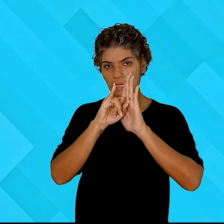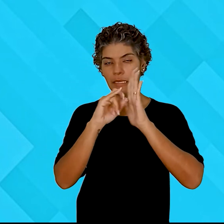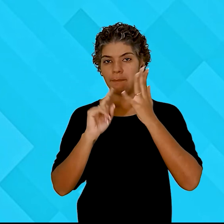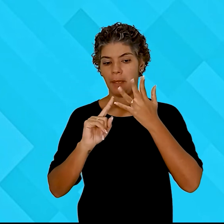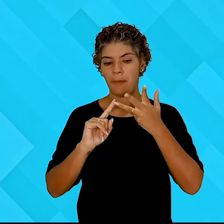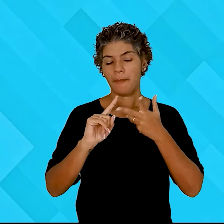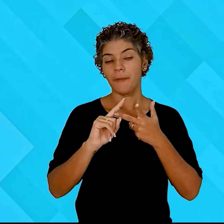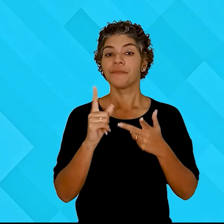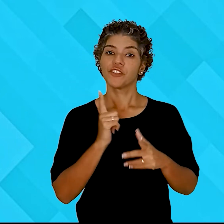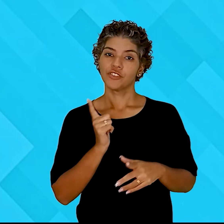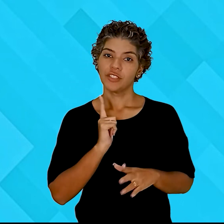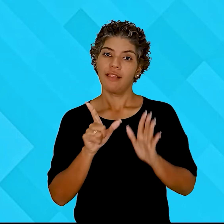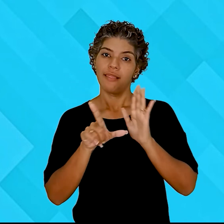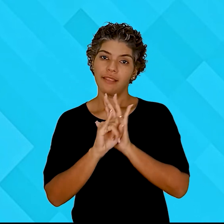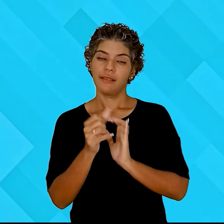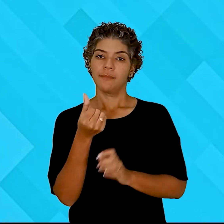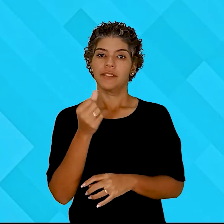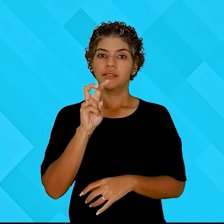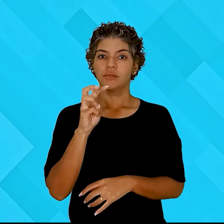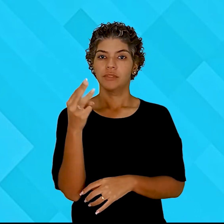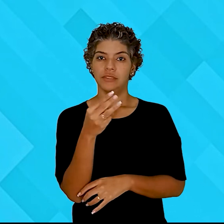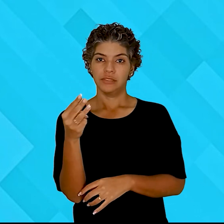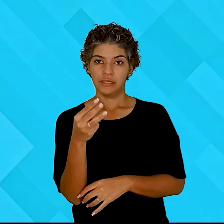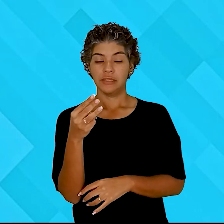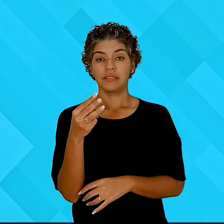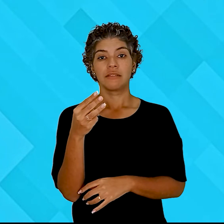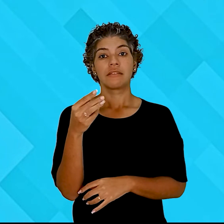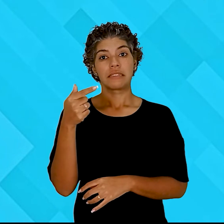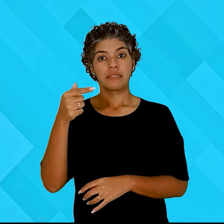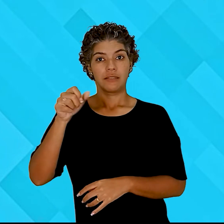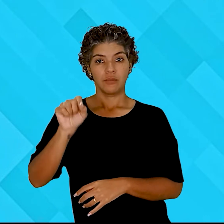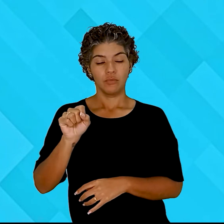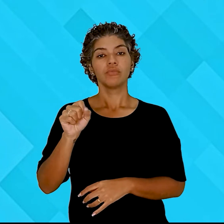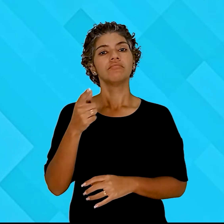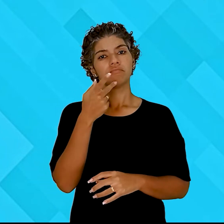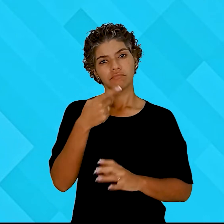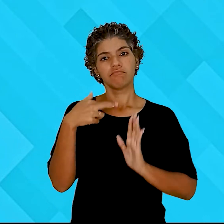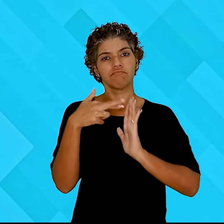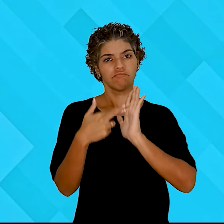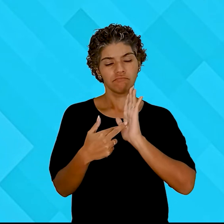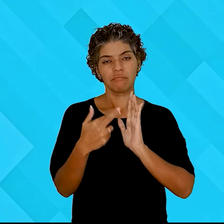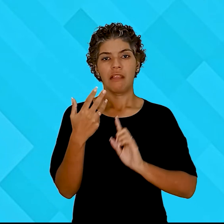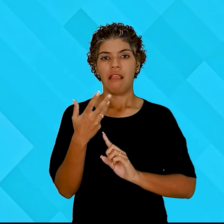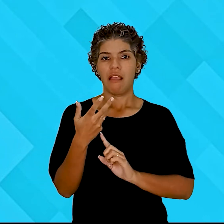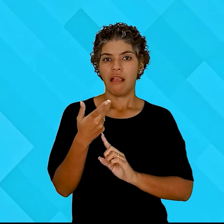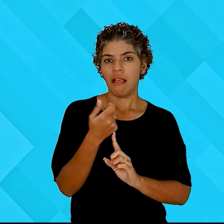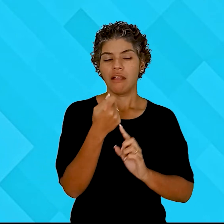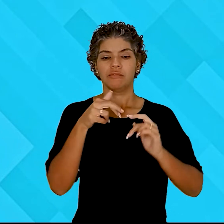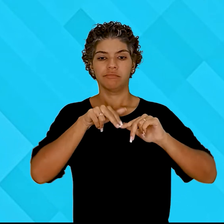legislações, a gente tem a Lei 6533, de 78, que regula a profissão dos artistas e dos técnicos de espetáculos.